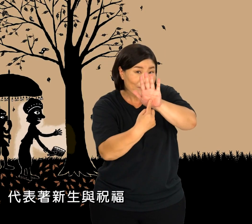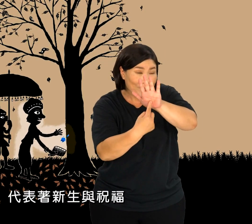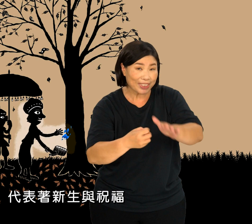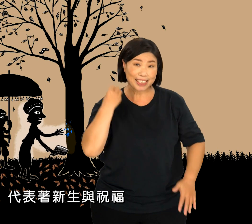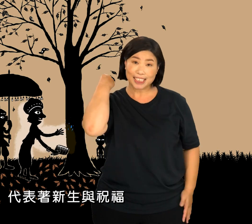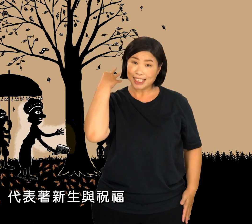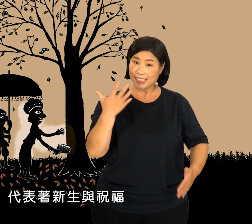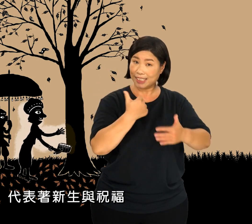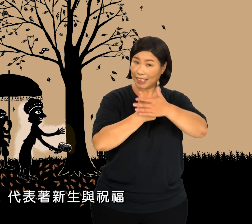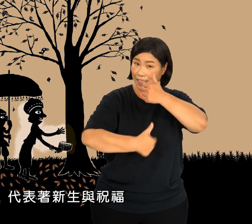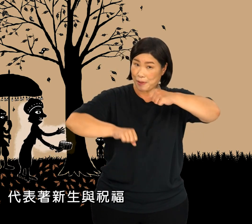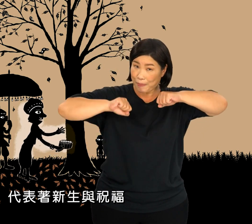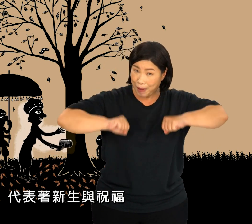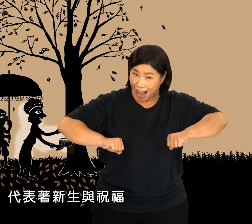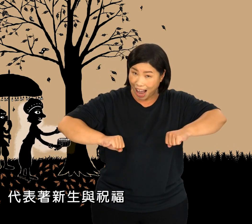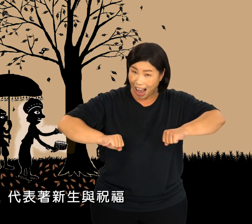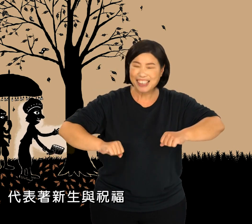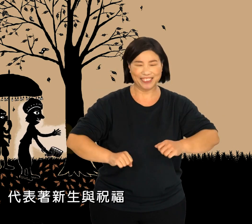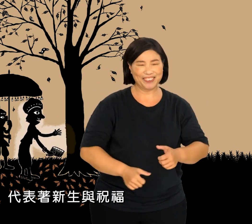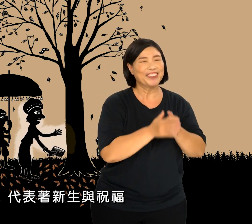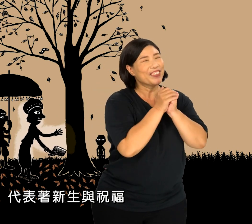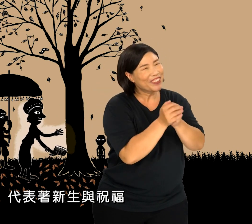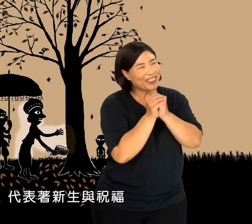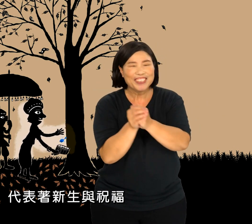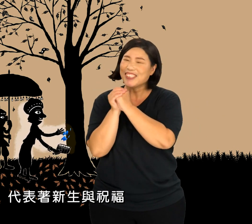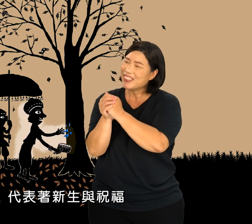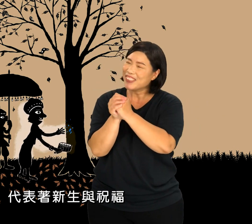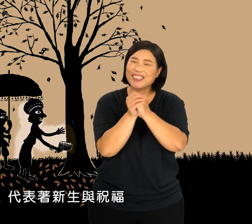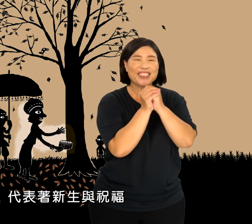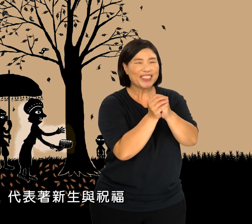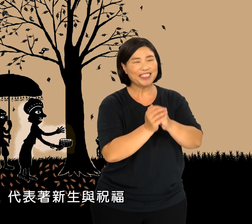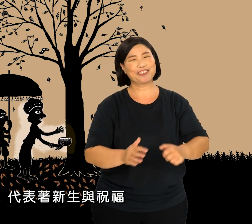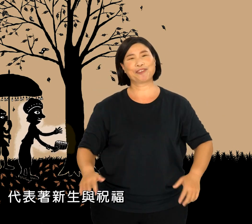代表着新生与祝福。